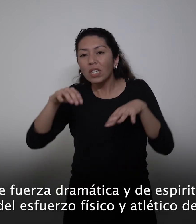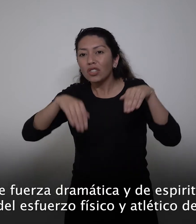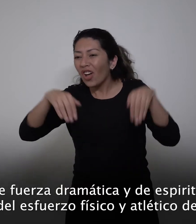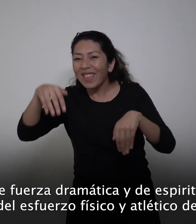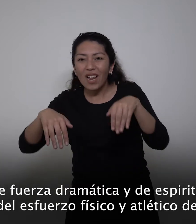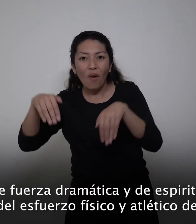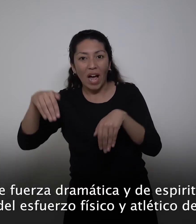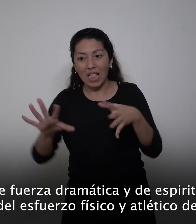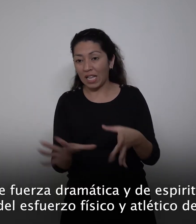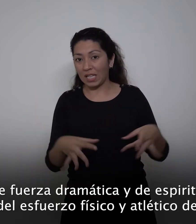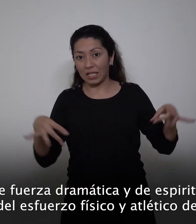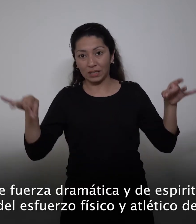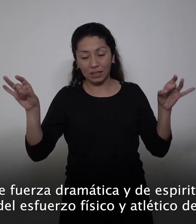de los bailarines